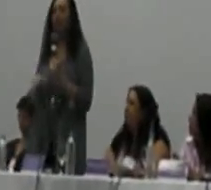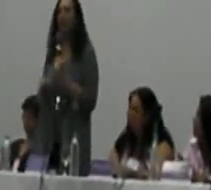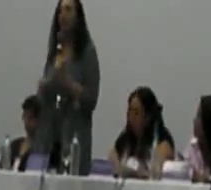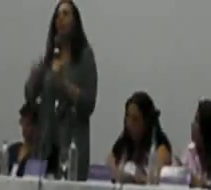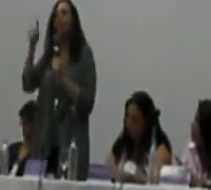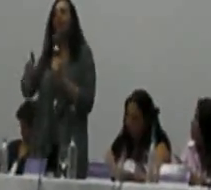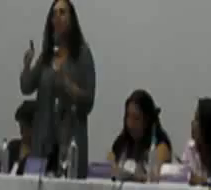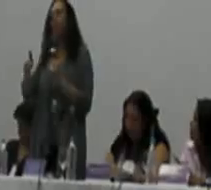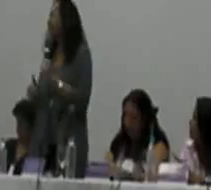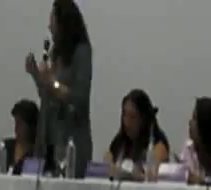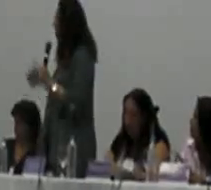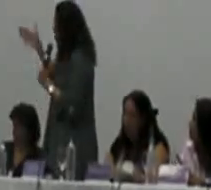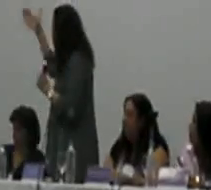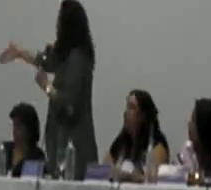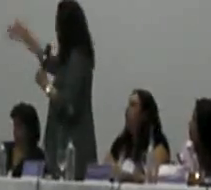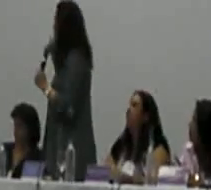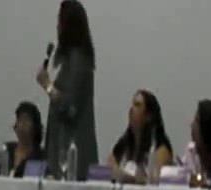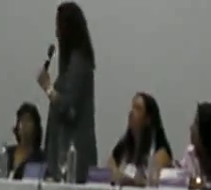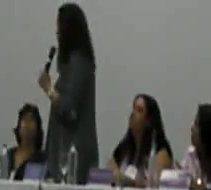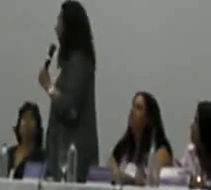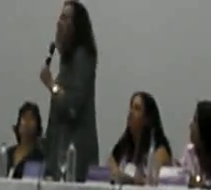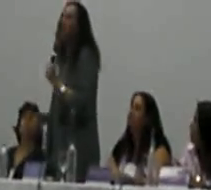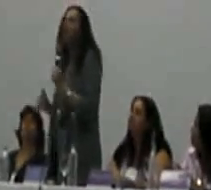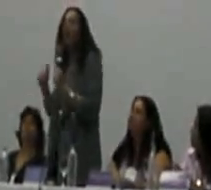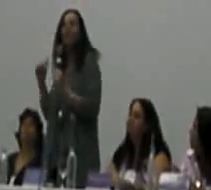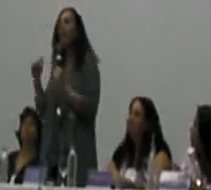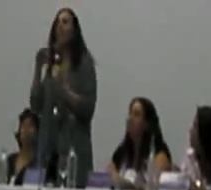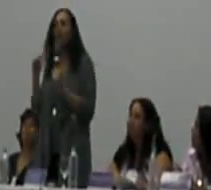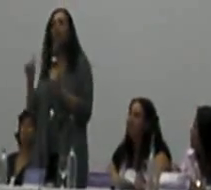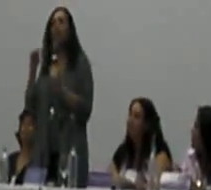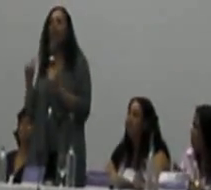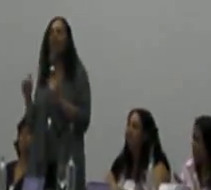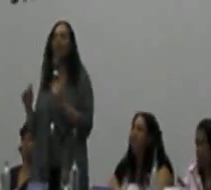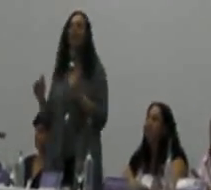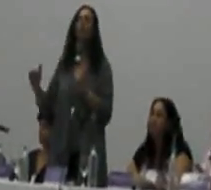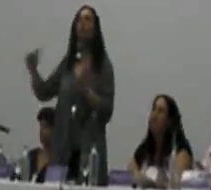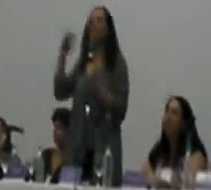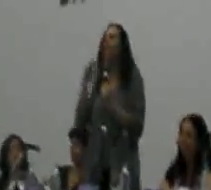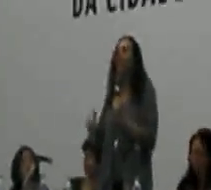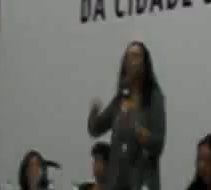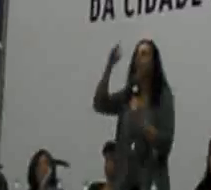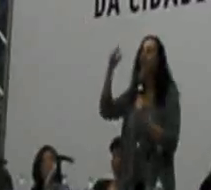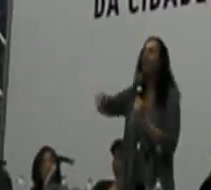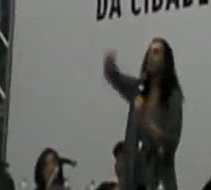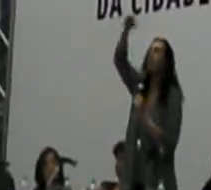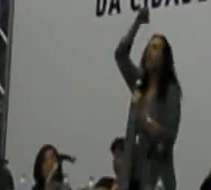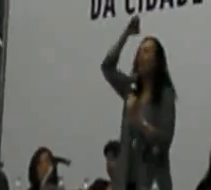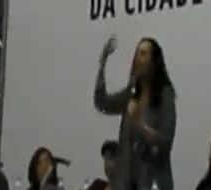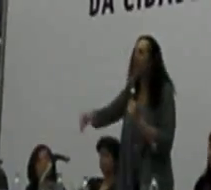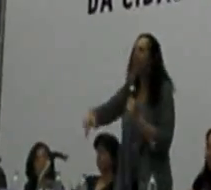elementar. Cooperativa com a mulher sempre de costureira, não é não, Tiago Gaúcho? É sempre achando que mulher tem que ficar no nível elementar. Nós